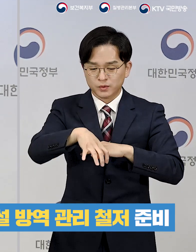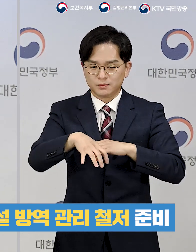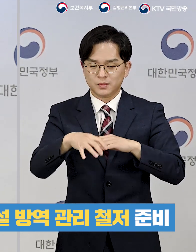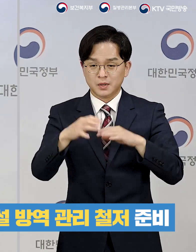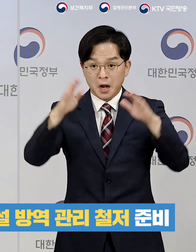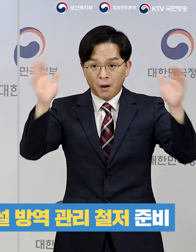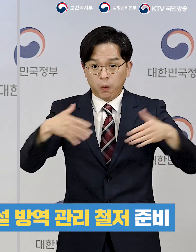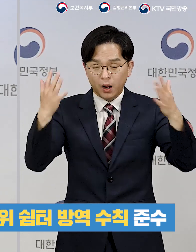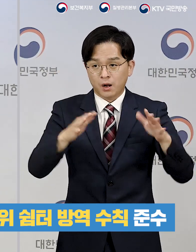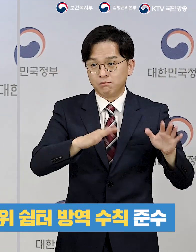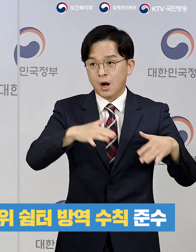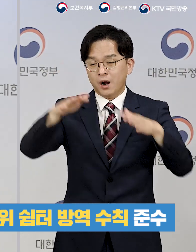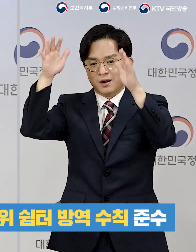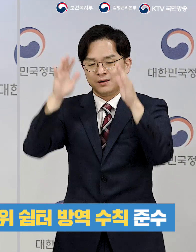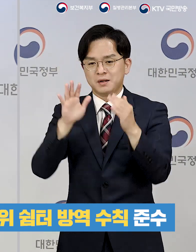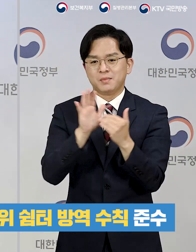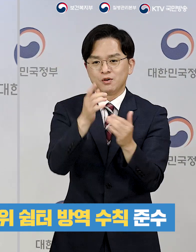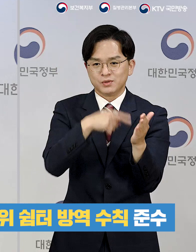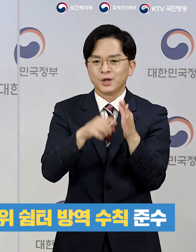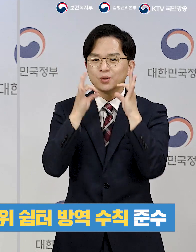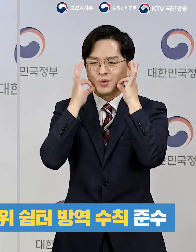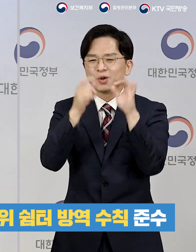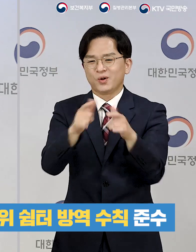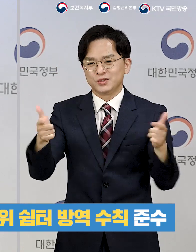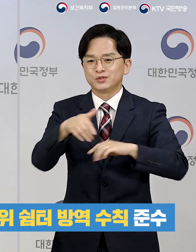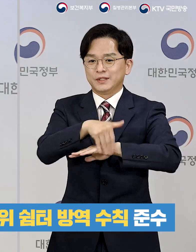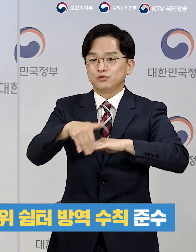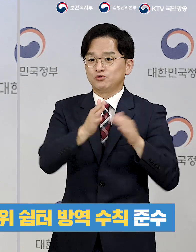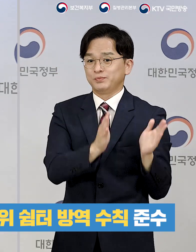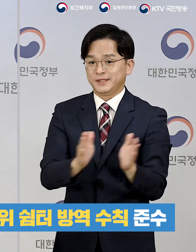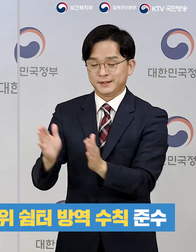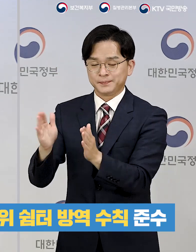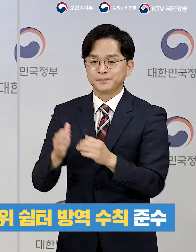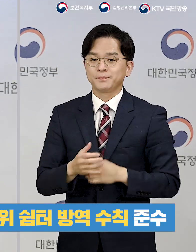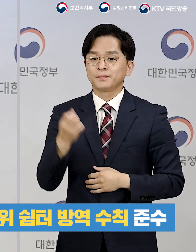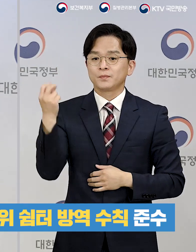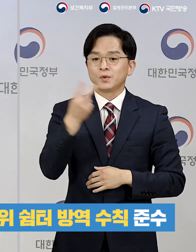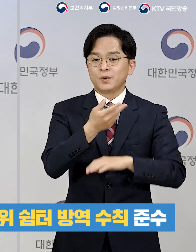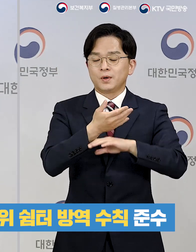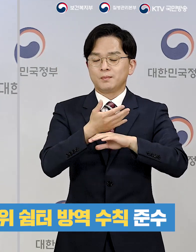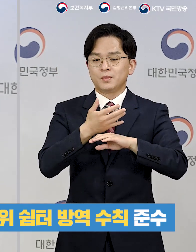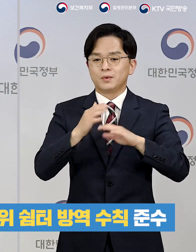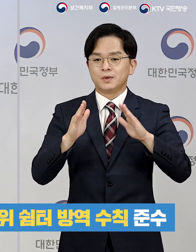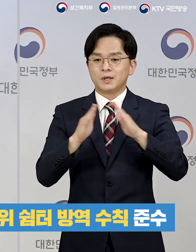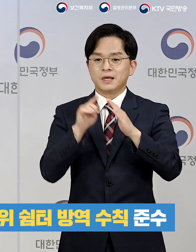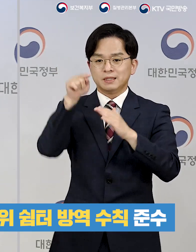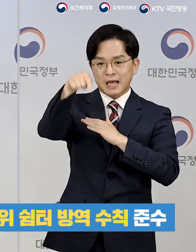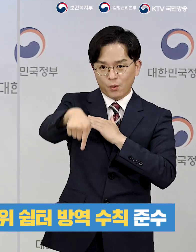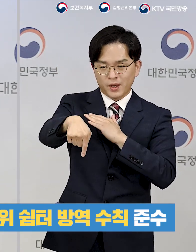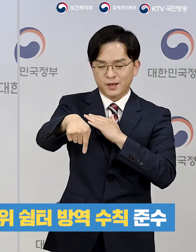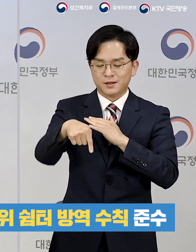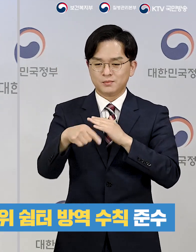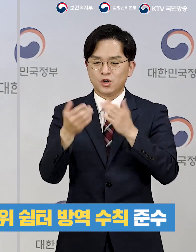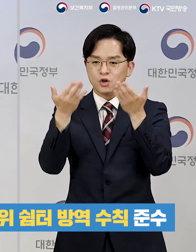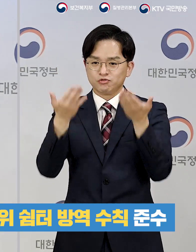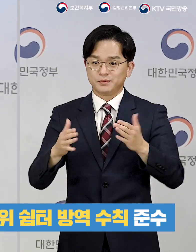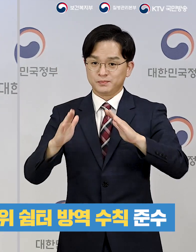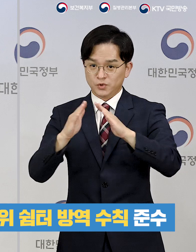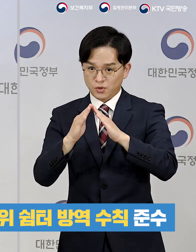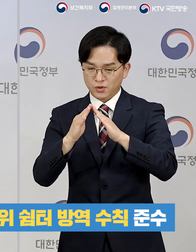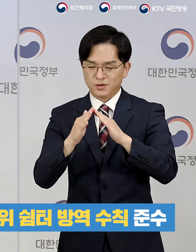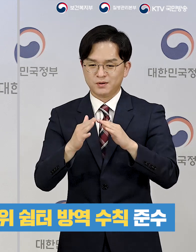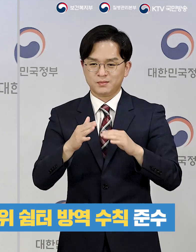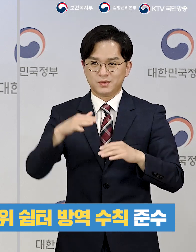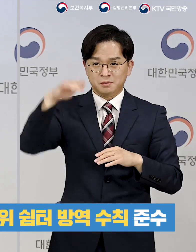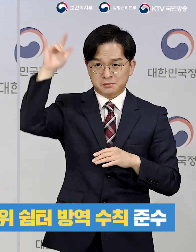있습니다. 또한 폭염으로 인한 코로나19 확산을 방지하기 위해 정자 등 야외 무더위 쉼터를